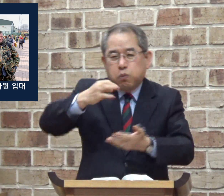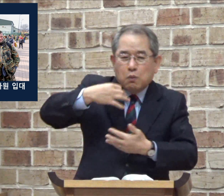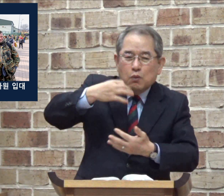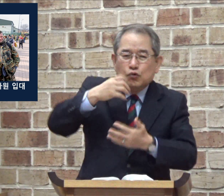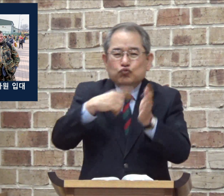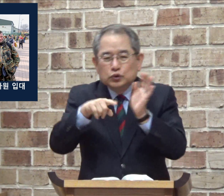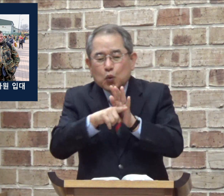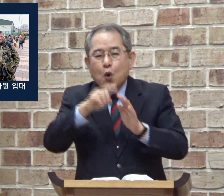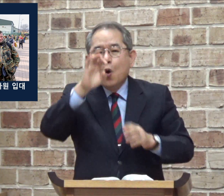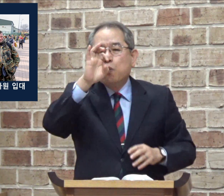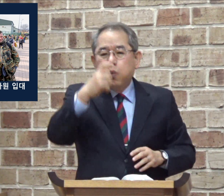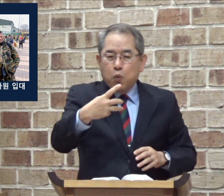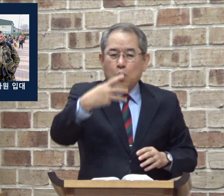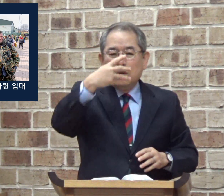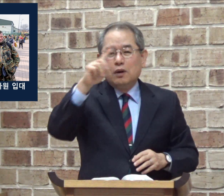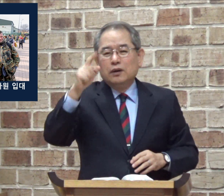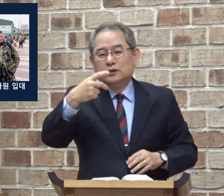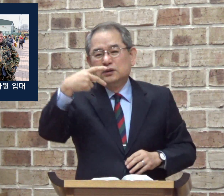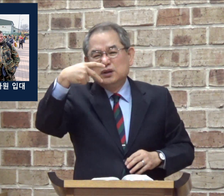세계가 놀라고 감동을 받았으며